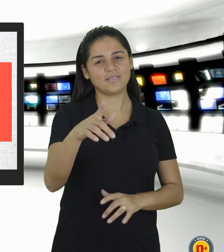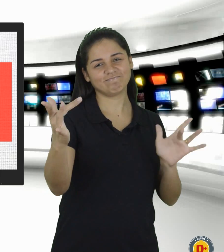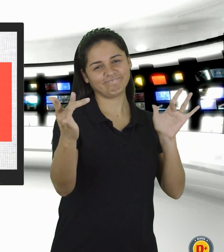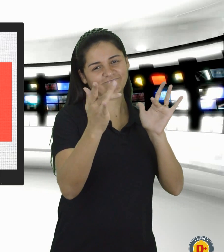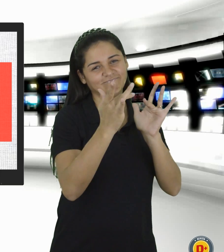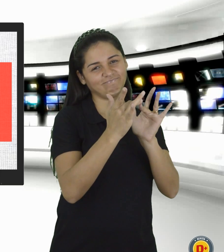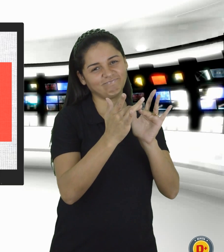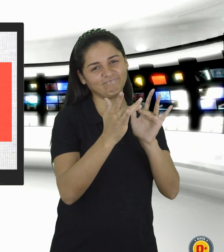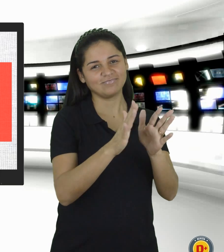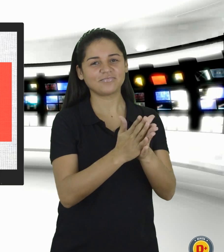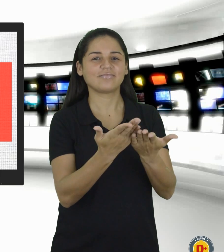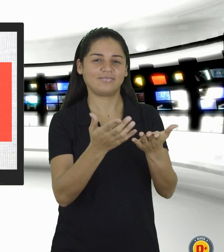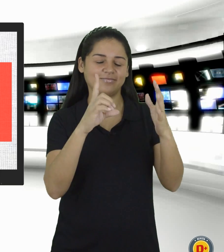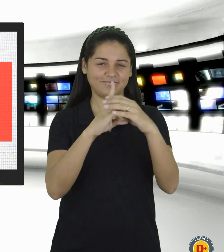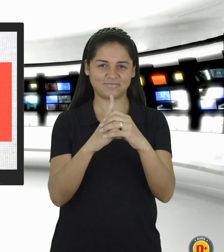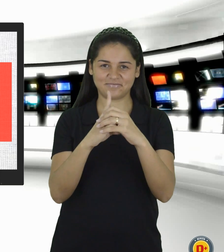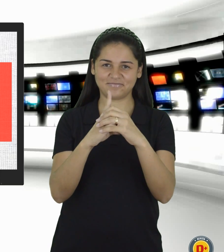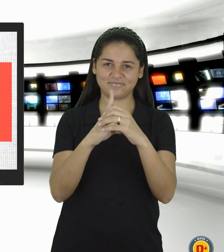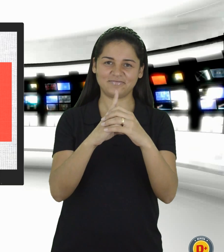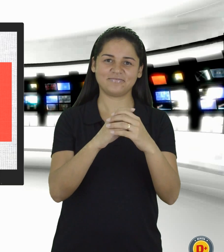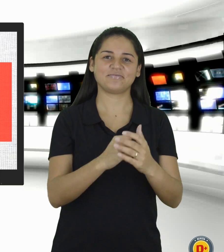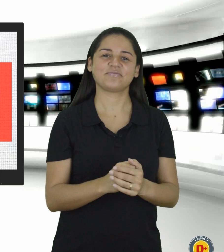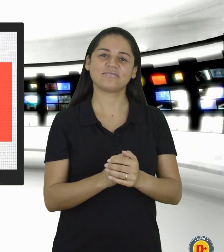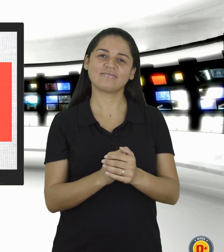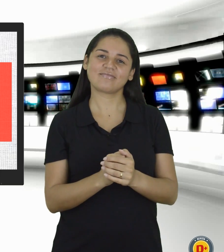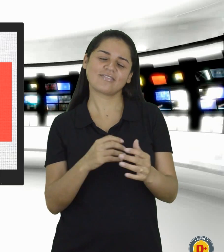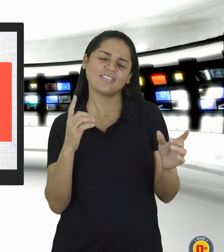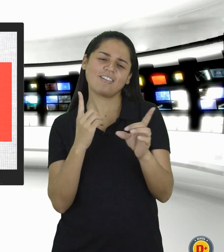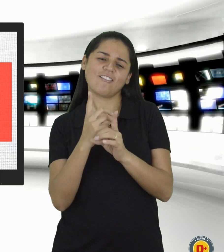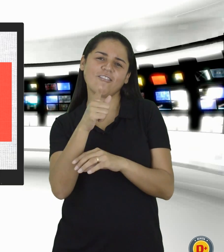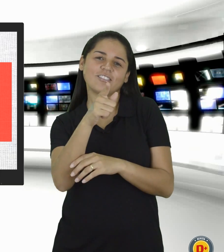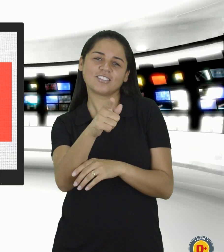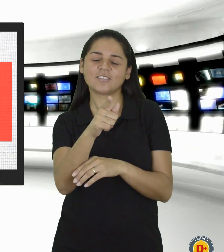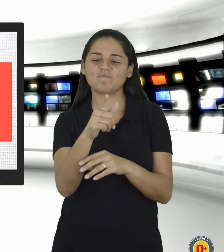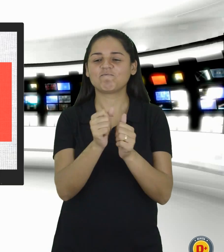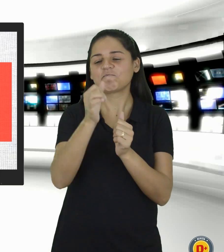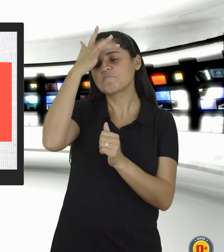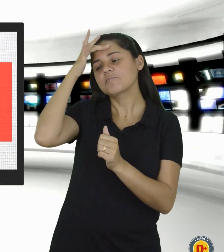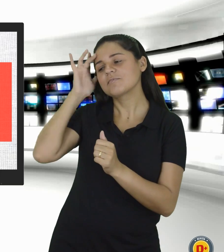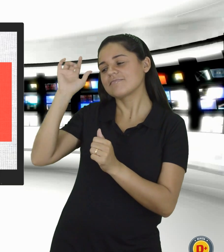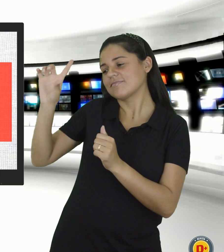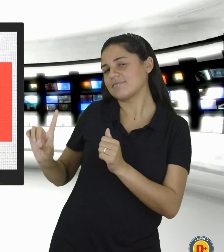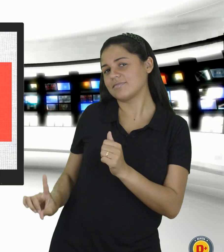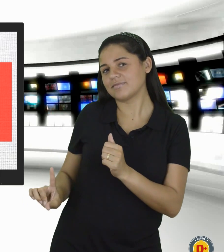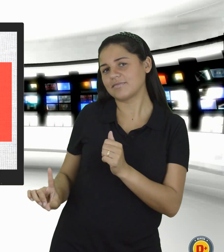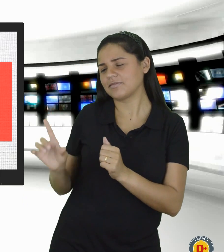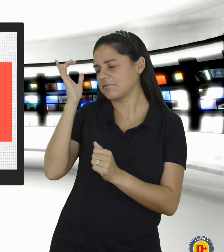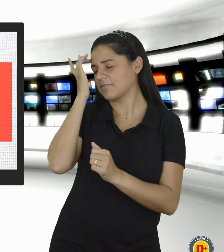Você e Revista Demais. O encontro que coloca o mundo da pessoa com deficiência a seu